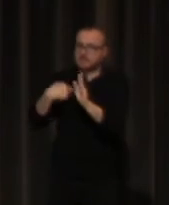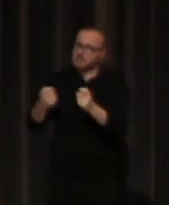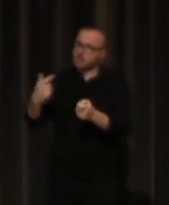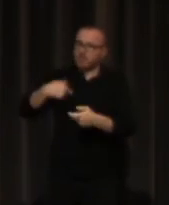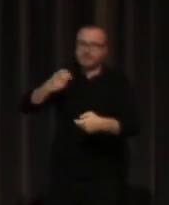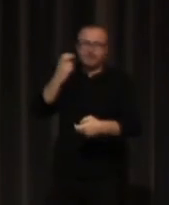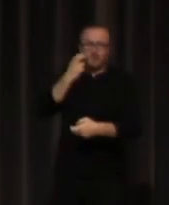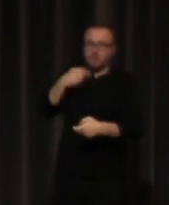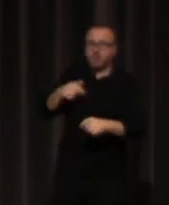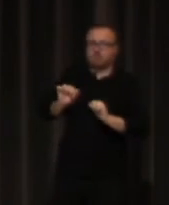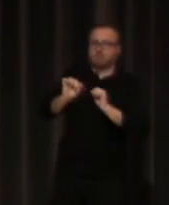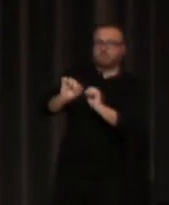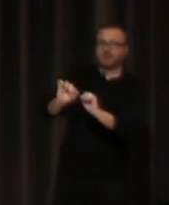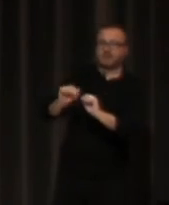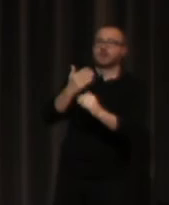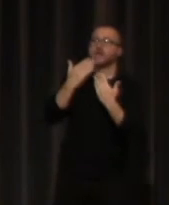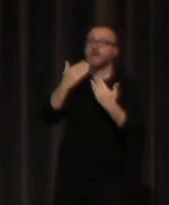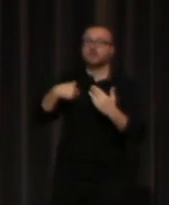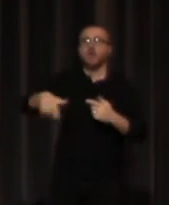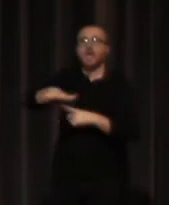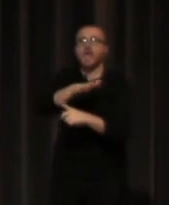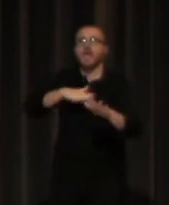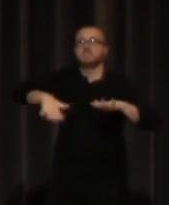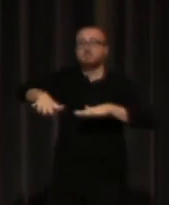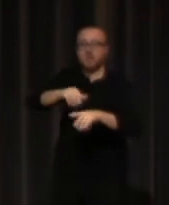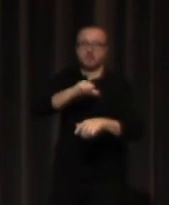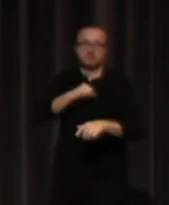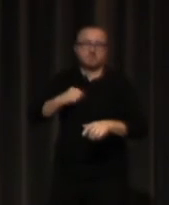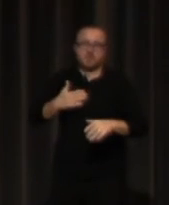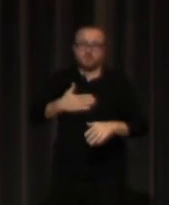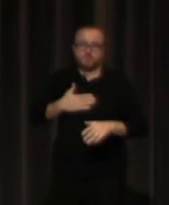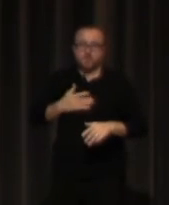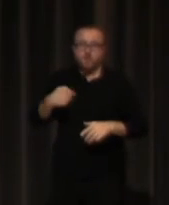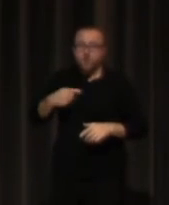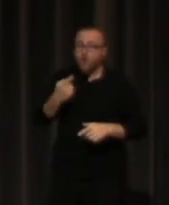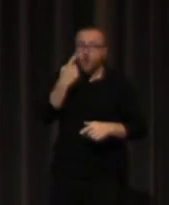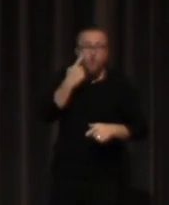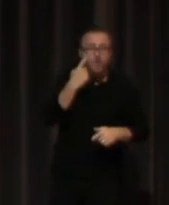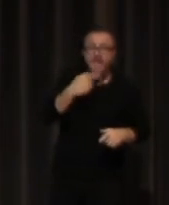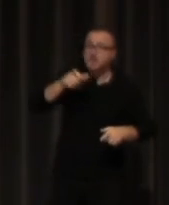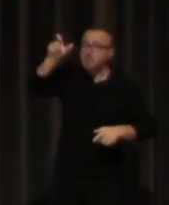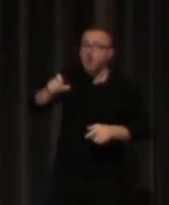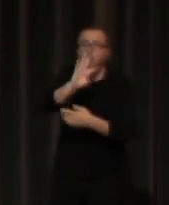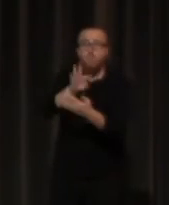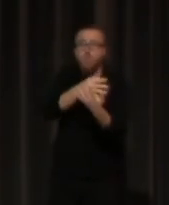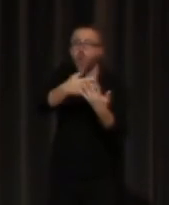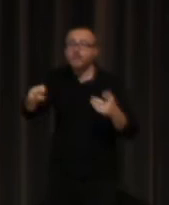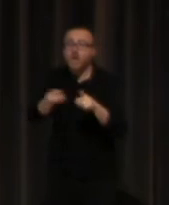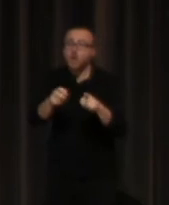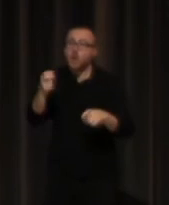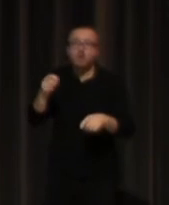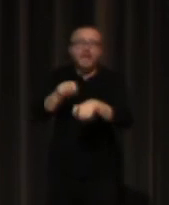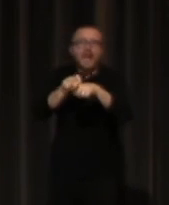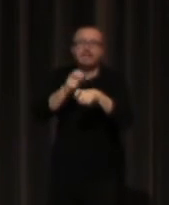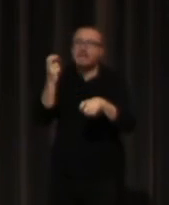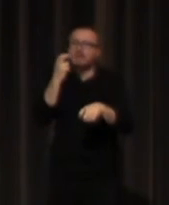dels poetes que jo afirmaria, és que els poetes no tenen por. No reconeixen por de dir res. Això